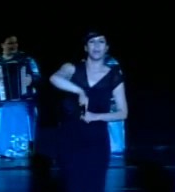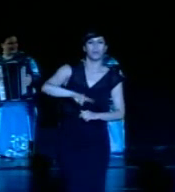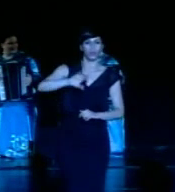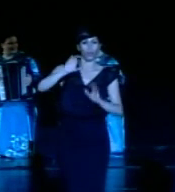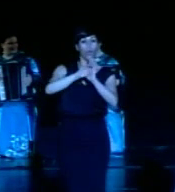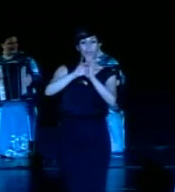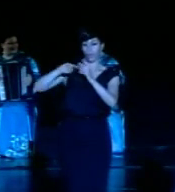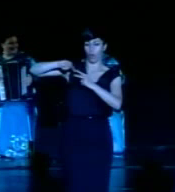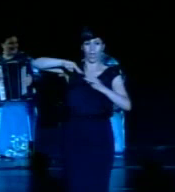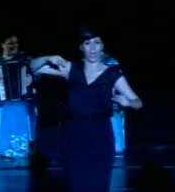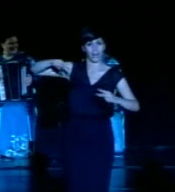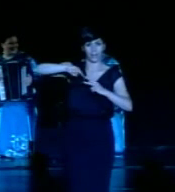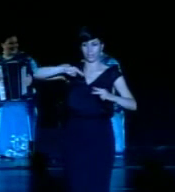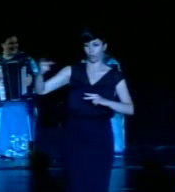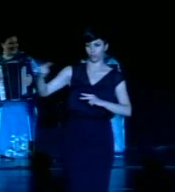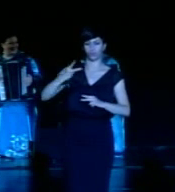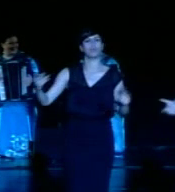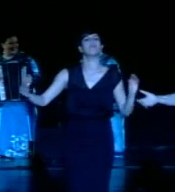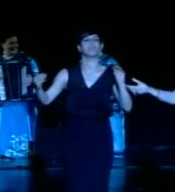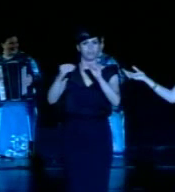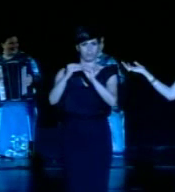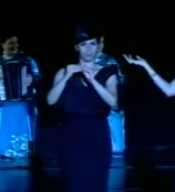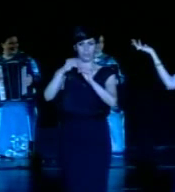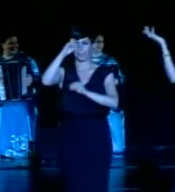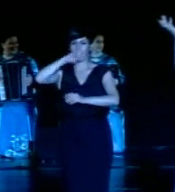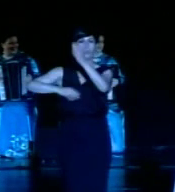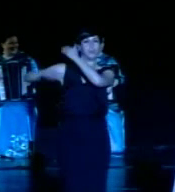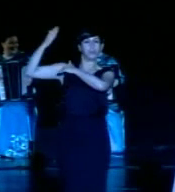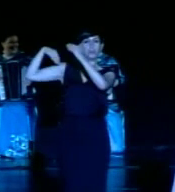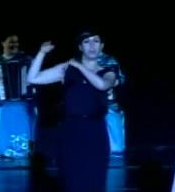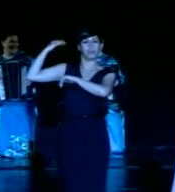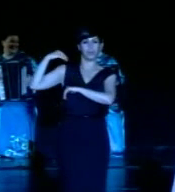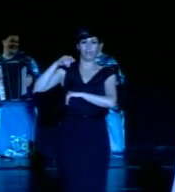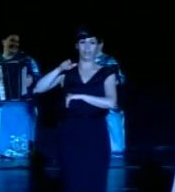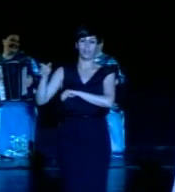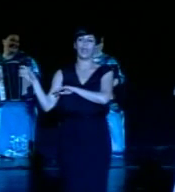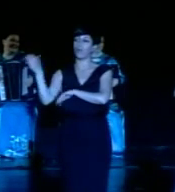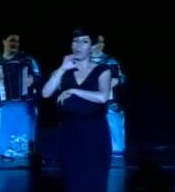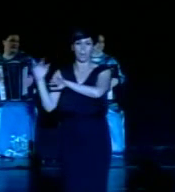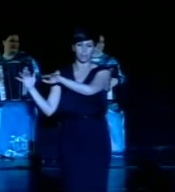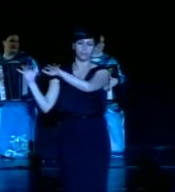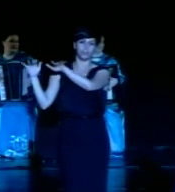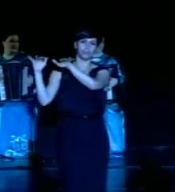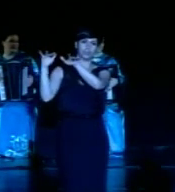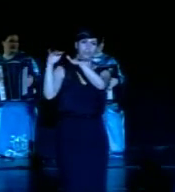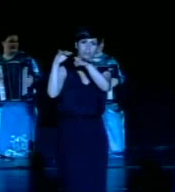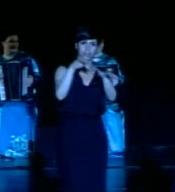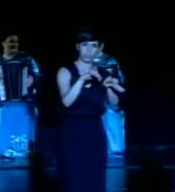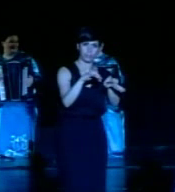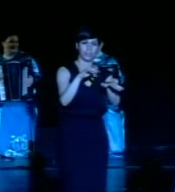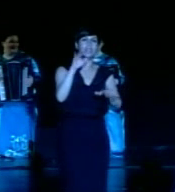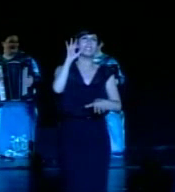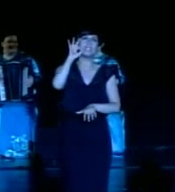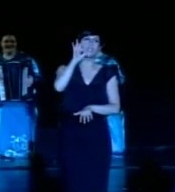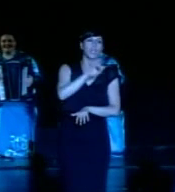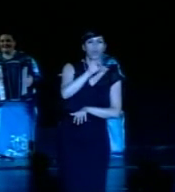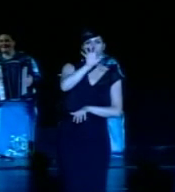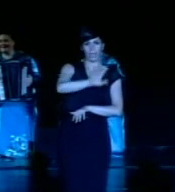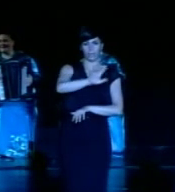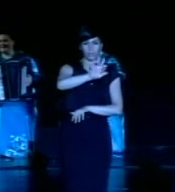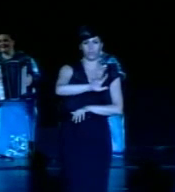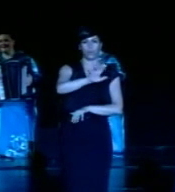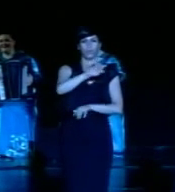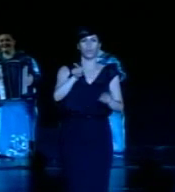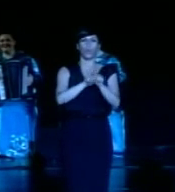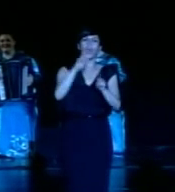genéticos comunes, que sus antepasados atravesaron desde el Cáucaso toda Europa y que establecieron en el siglo V